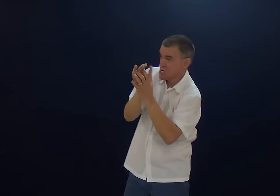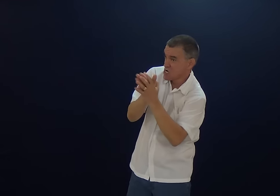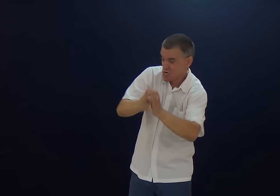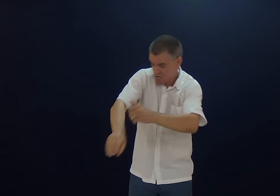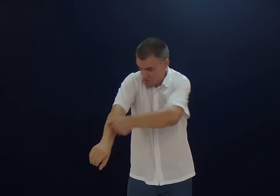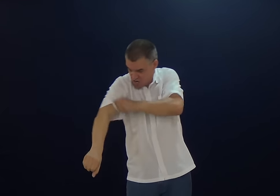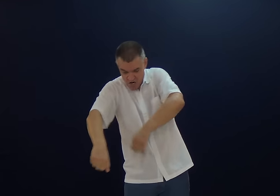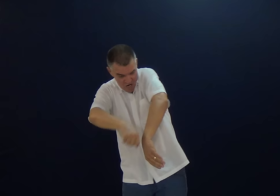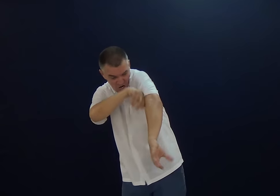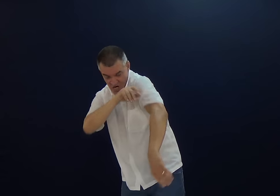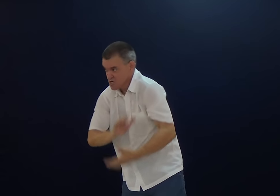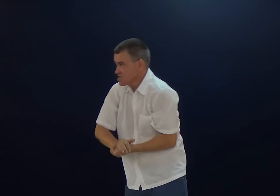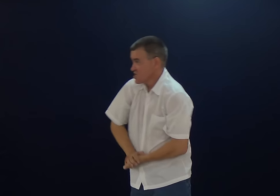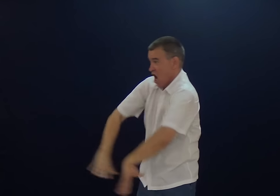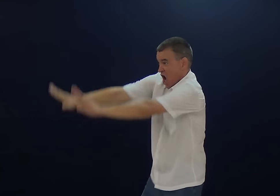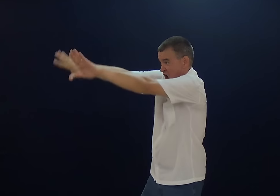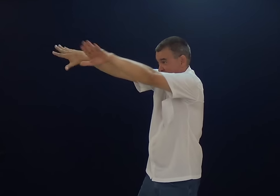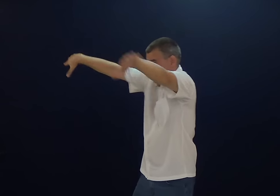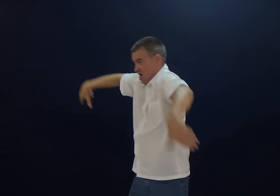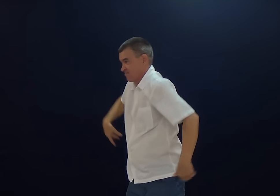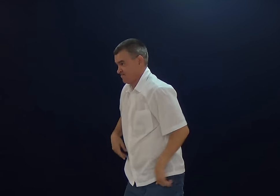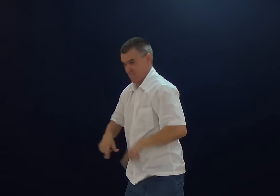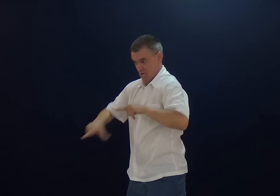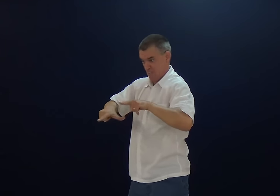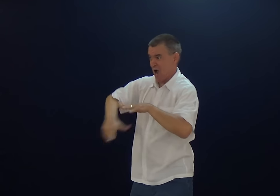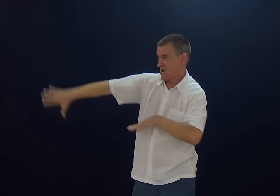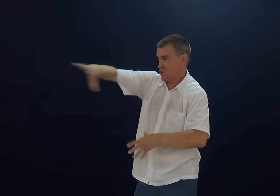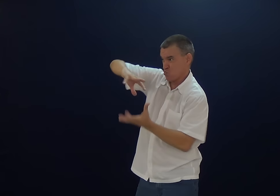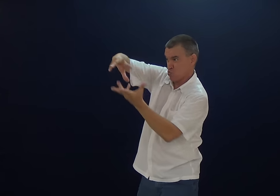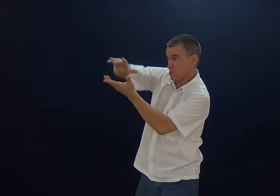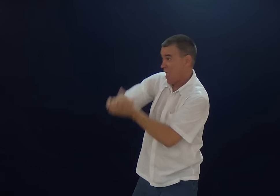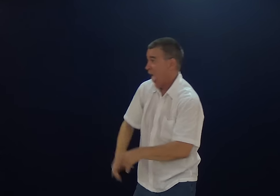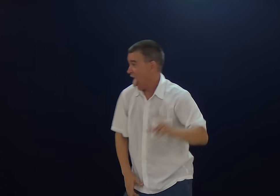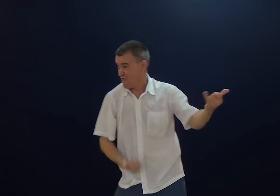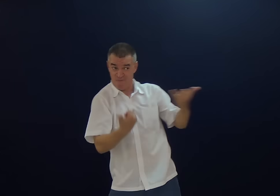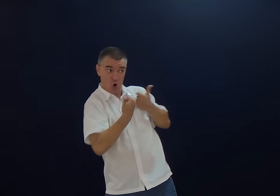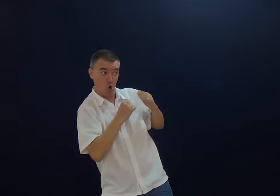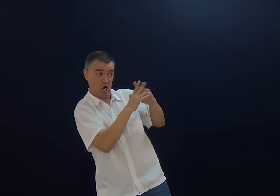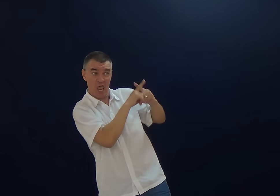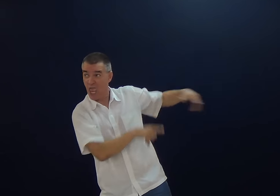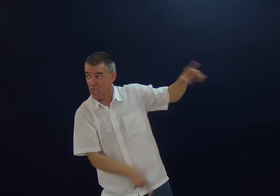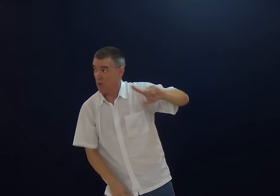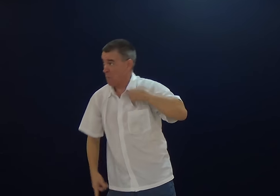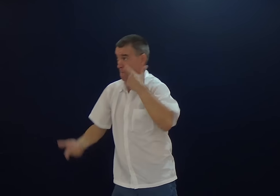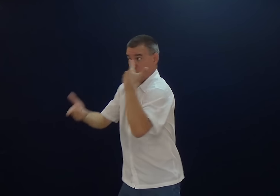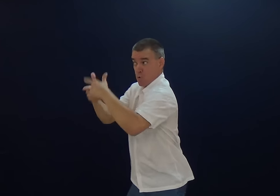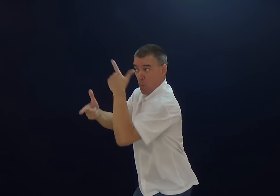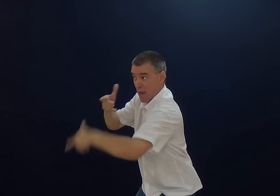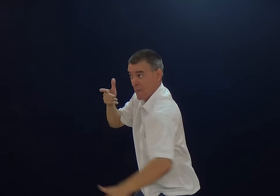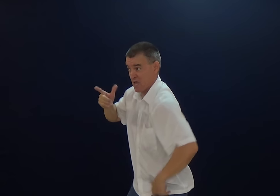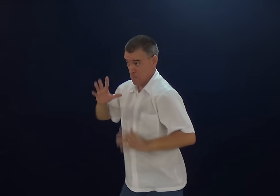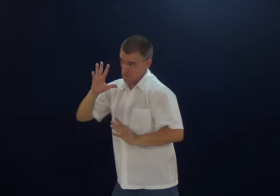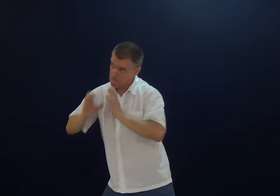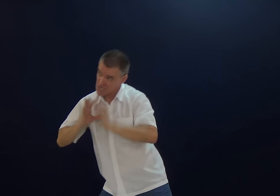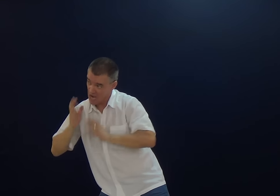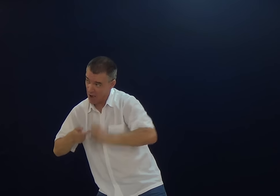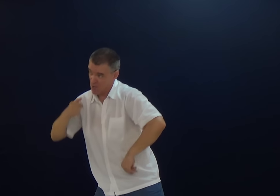e aí eles vão lá se armam se preparam ouvem aqueles assuntos e começa a falar no trabalho ó você não sabe lá na minha